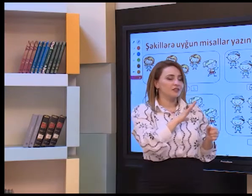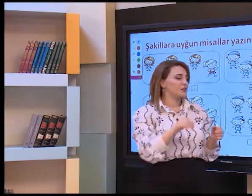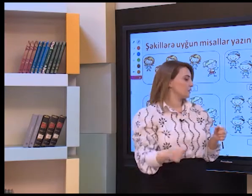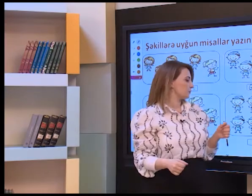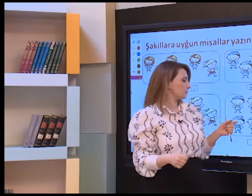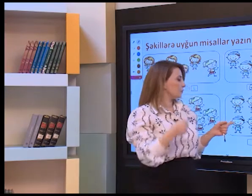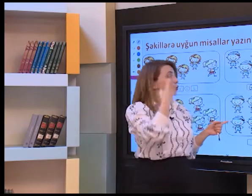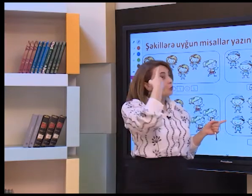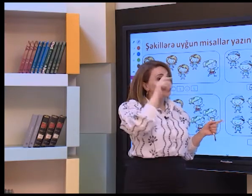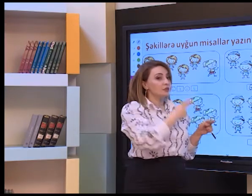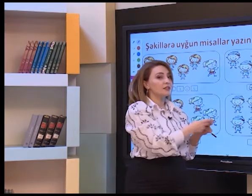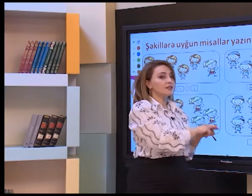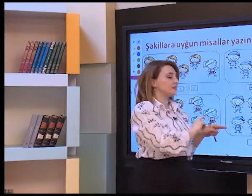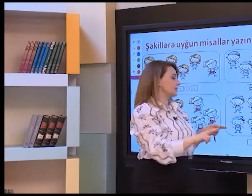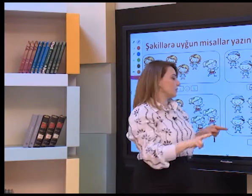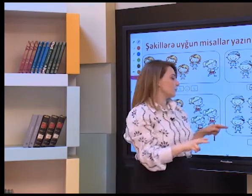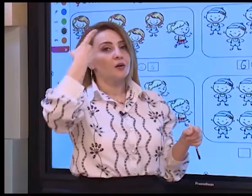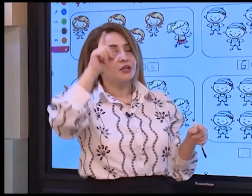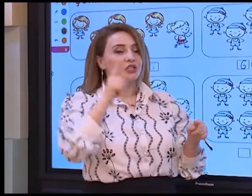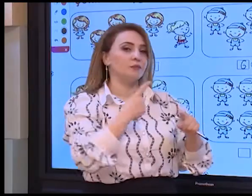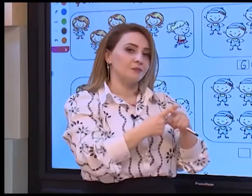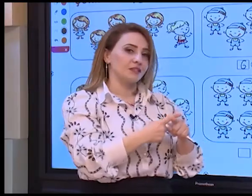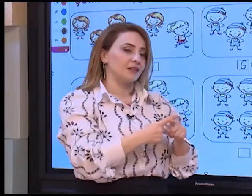olacaq. Burada isə başqa bir misalda